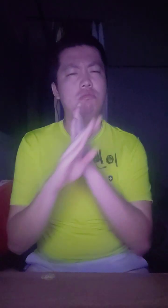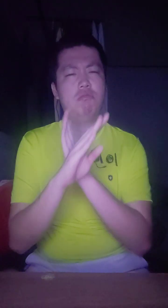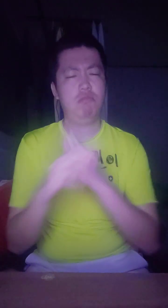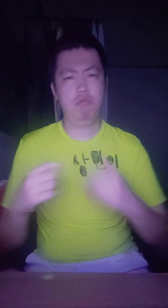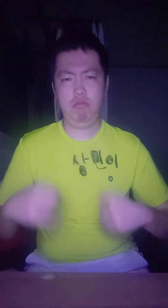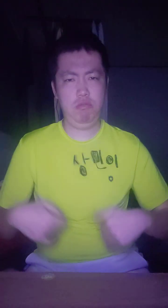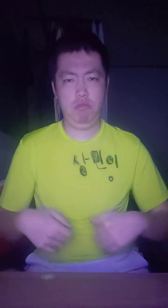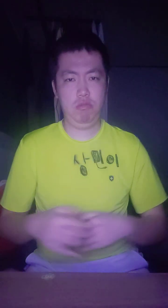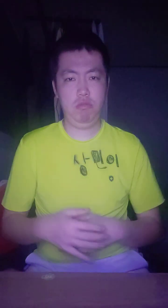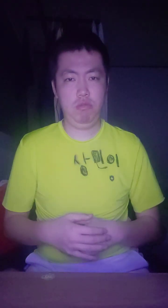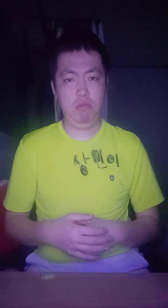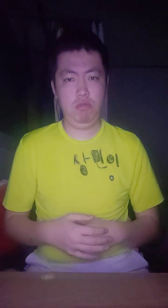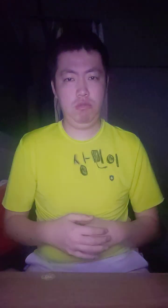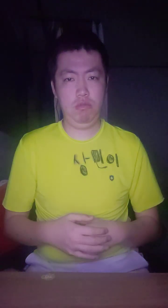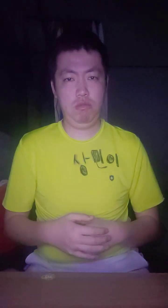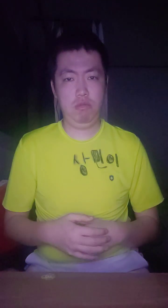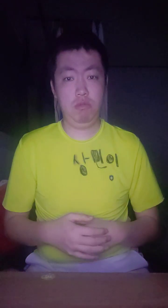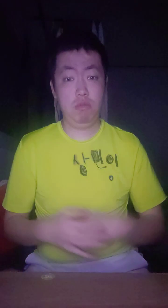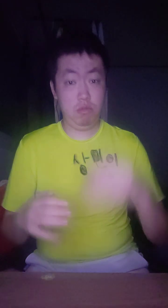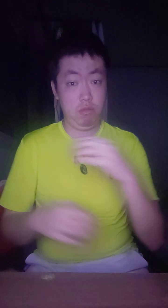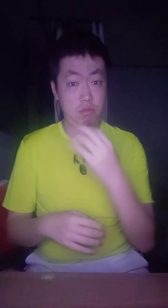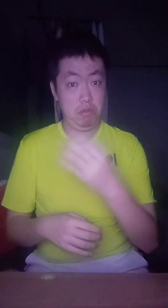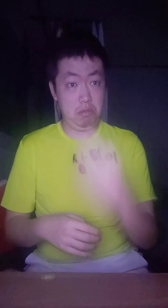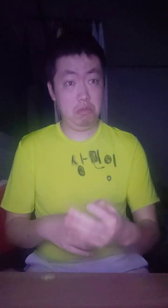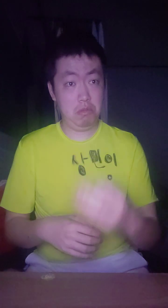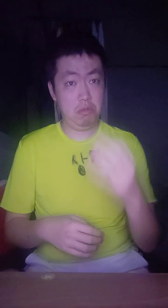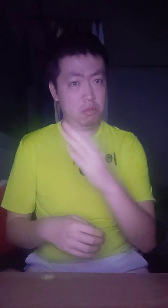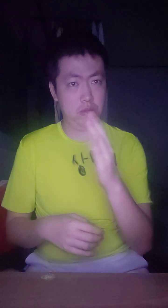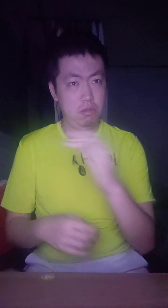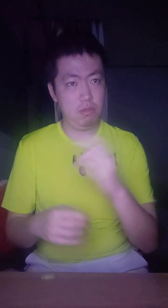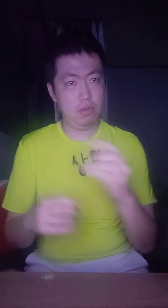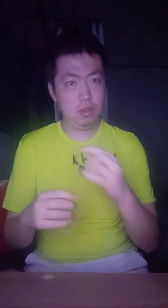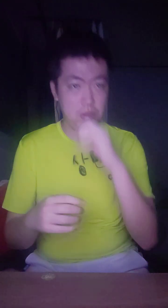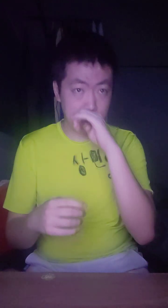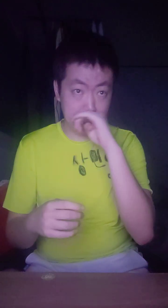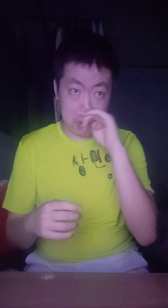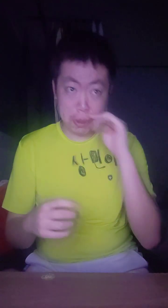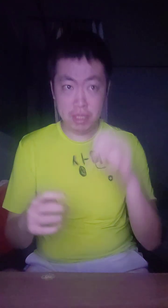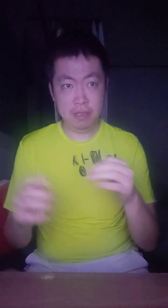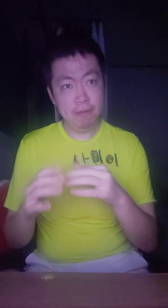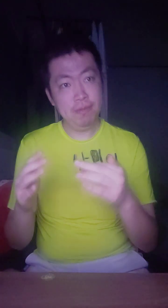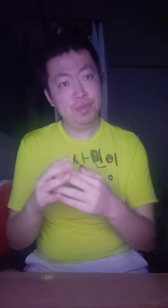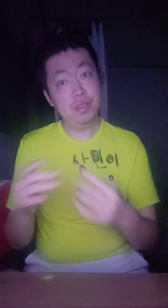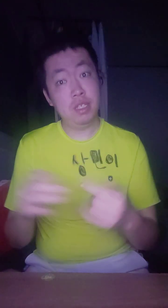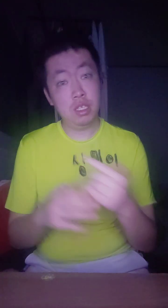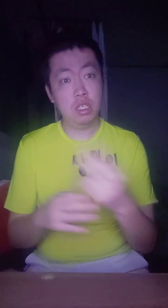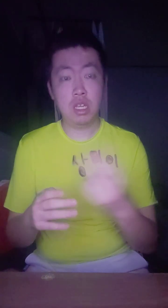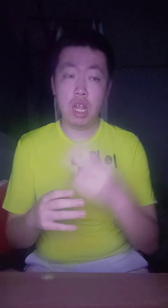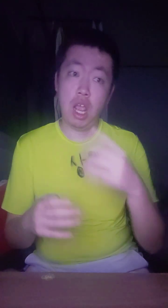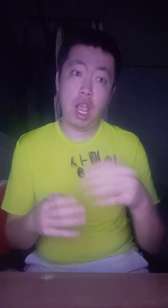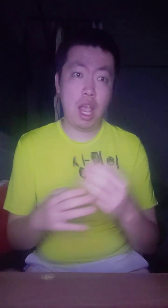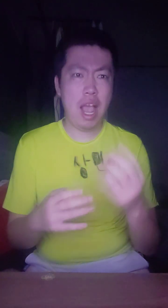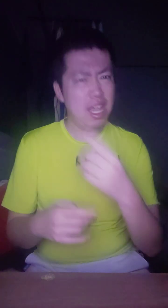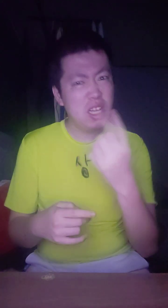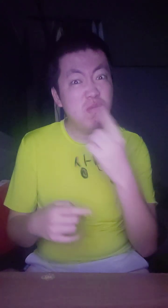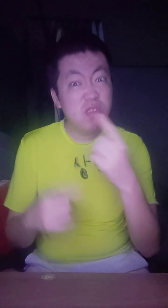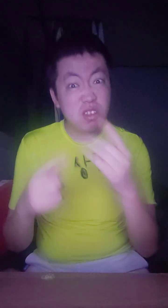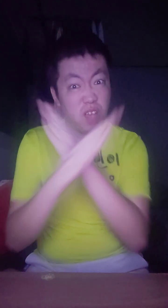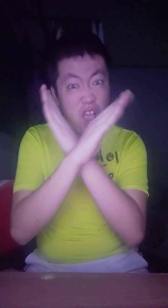있습니다. 지금 아무 관계 없는데 이 사람이 또 지나가서 붙이고 이러더라고. 그래가지고 이건 묻지만 같다.